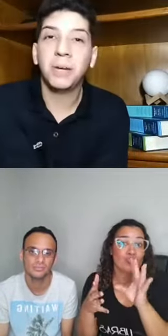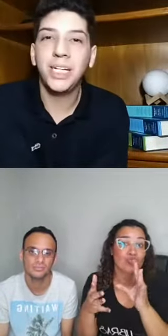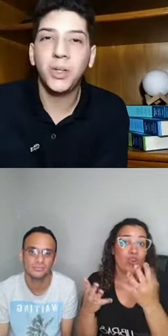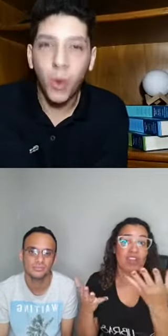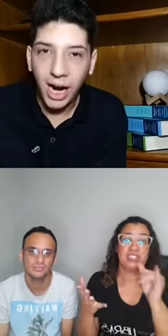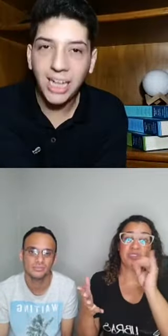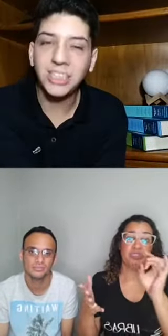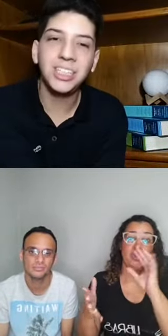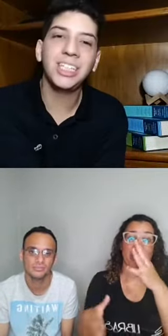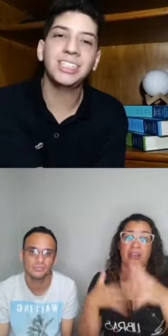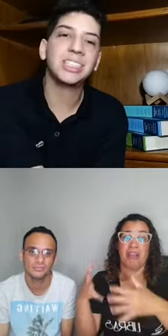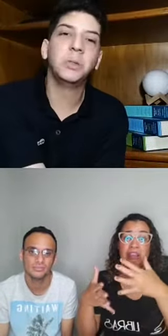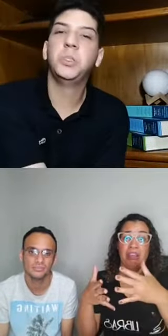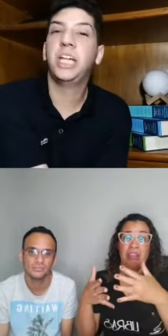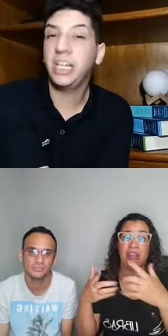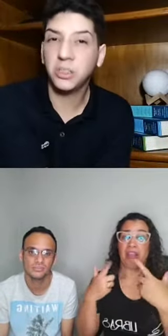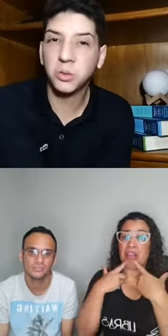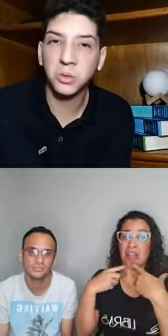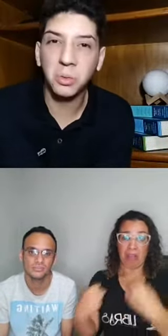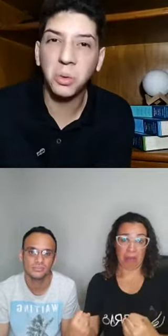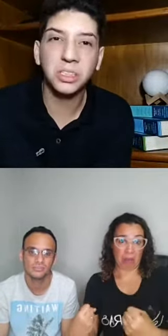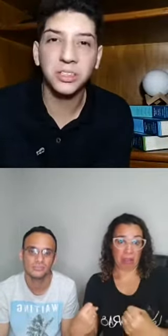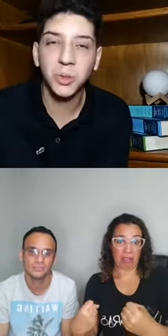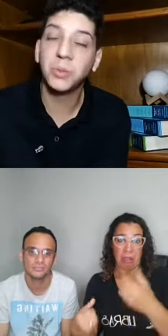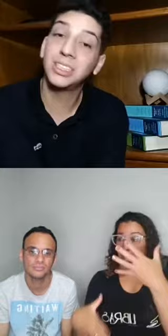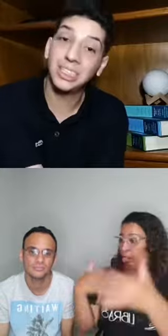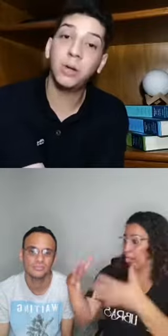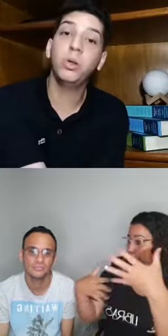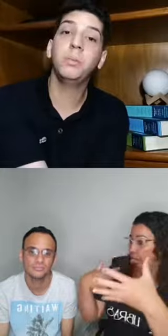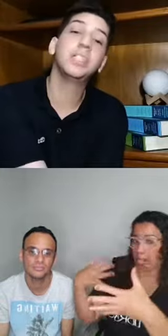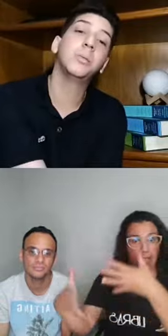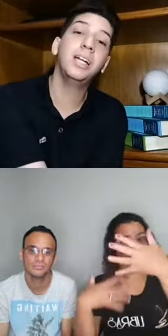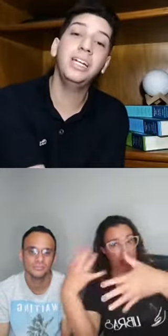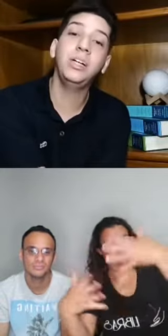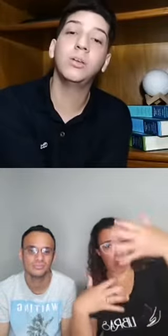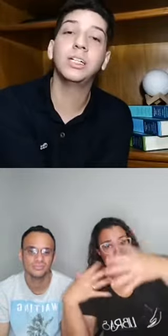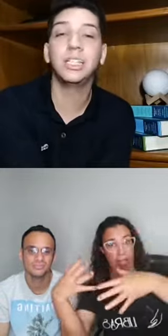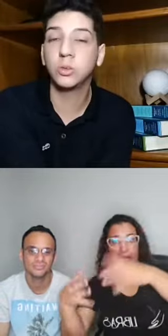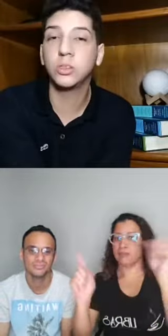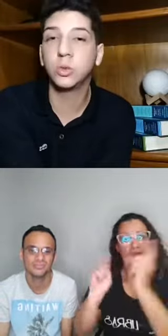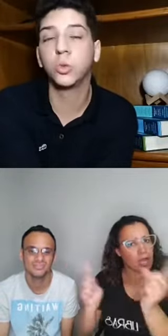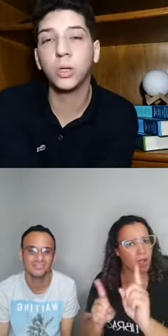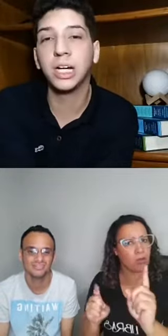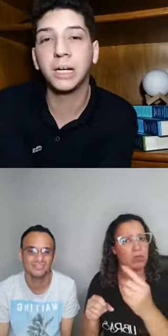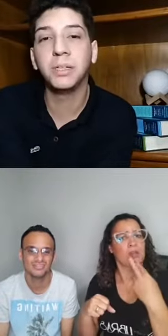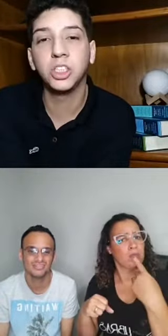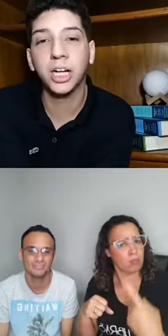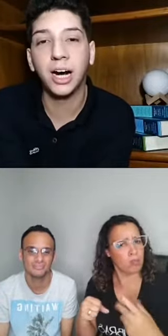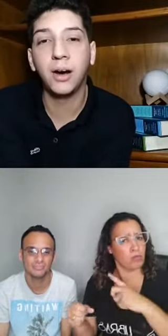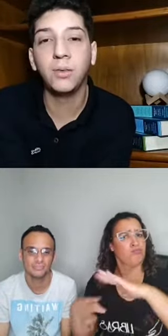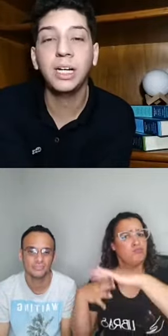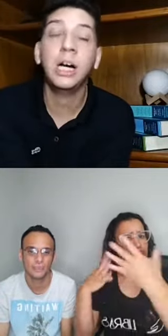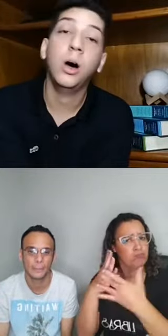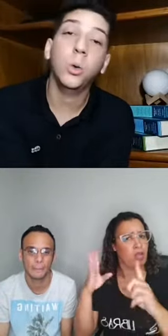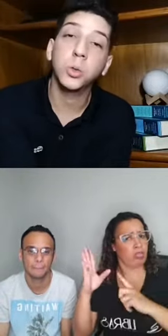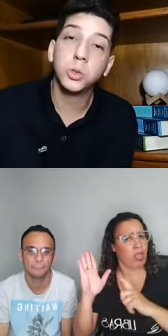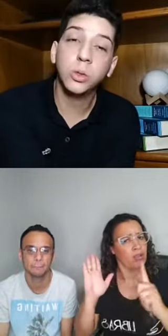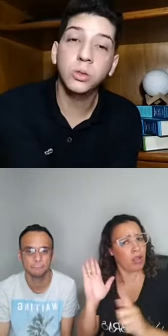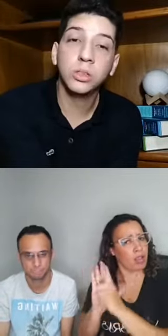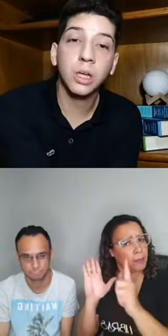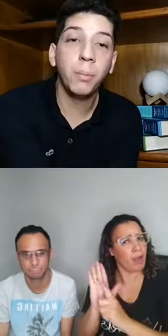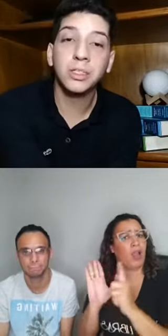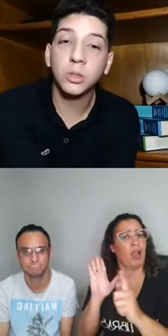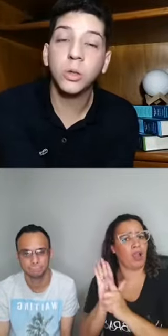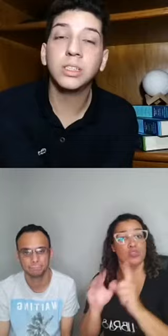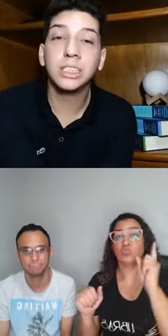seja uma linguagem, que são gestos, são coisas soltas, não. Libras é uma língua que tem sua estrutura gramatical. Os